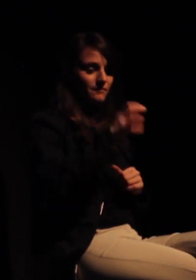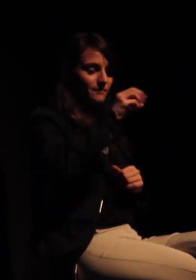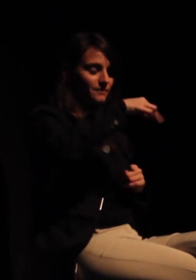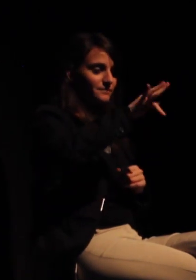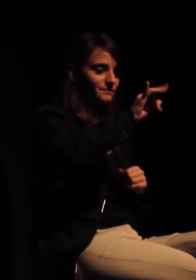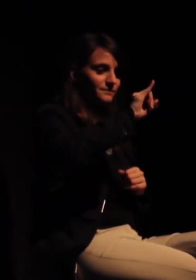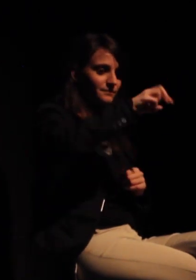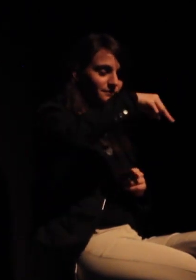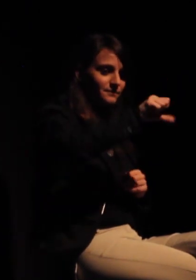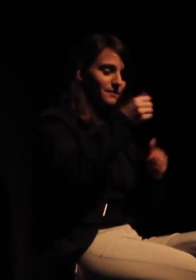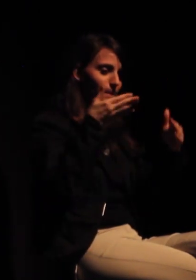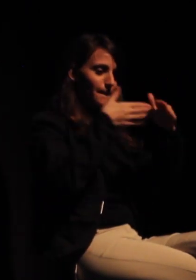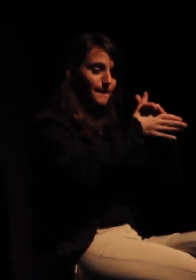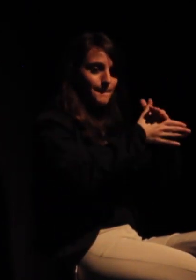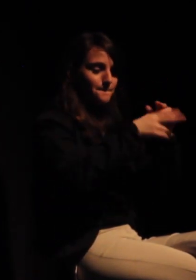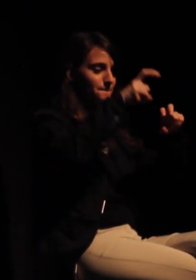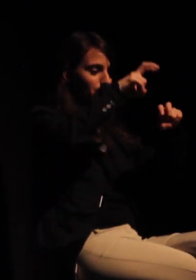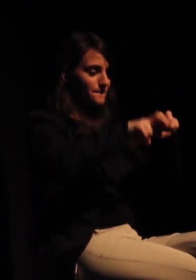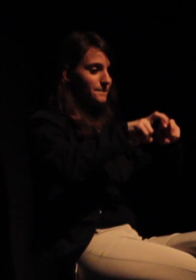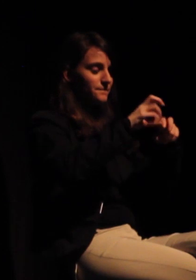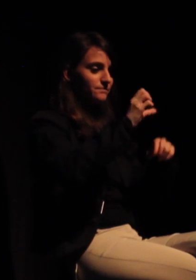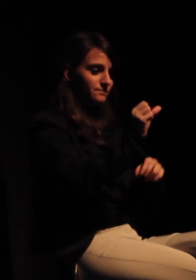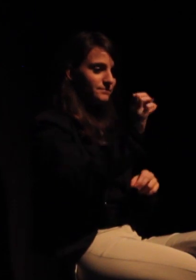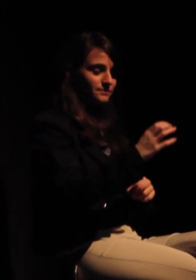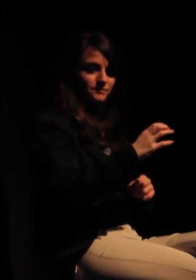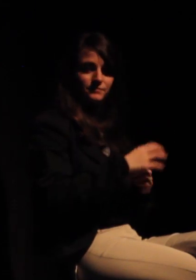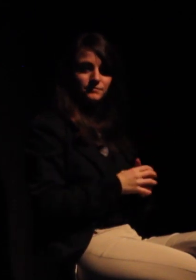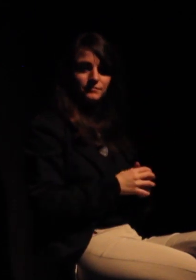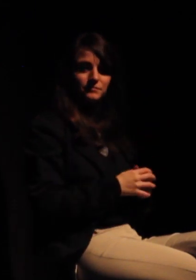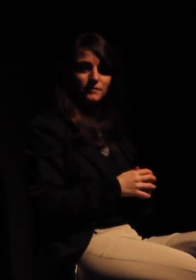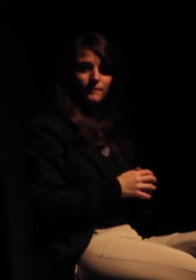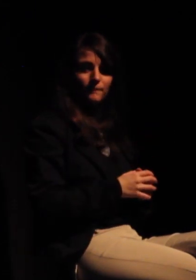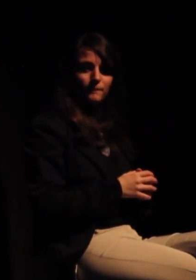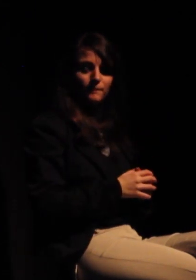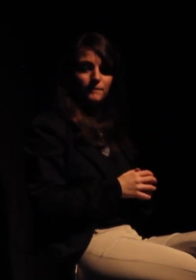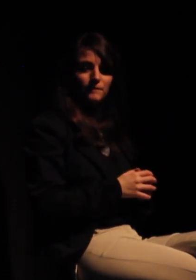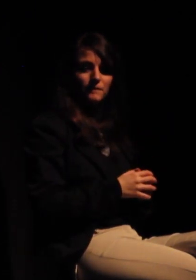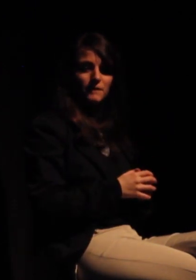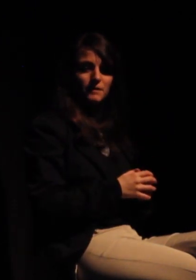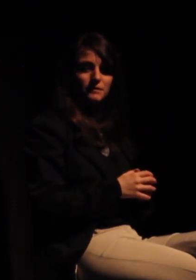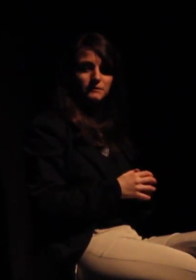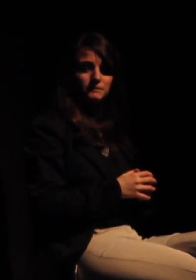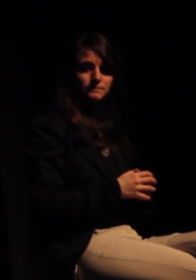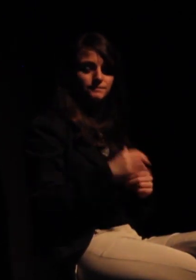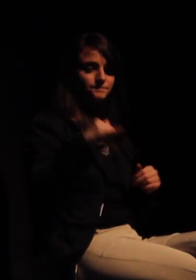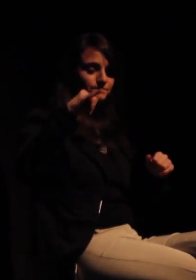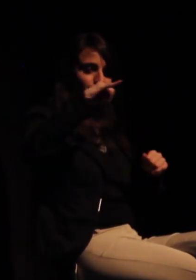Confins, entrei, sentei no 6C, automaticamente. E o